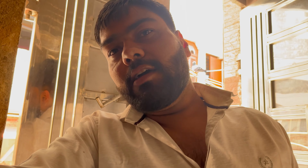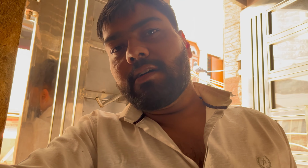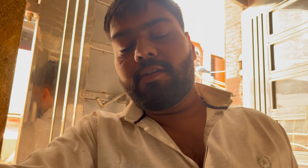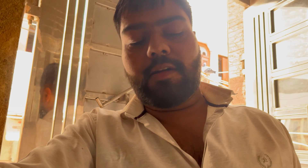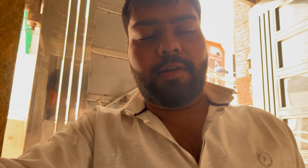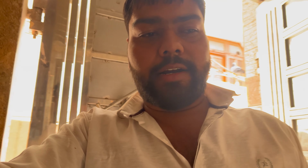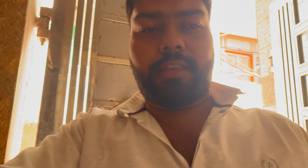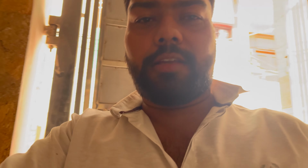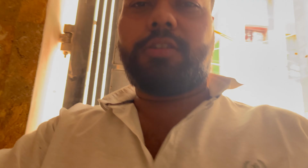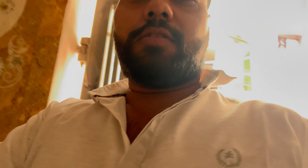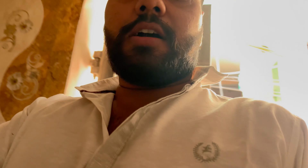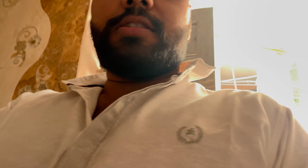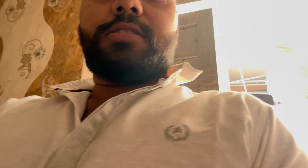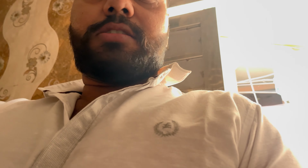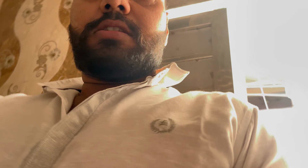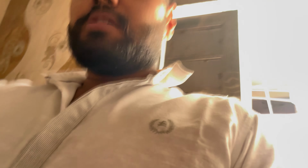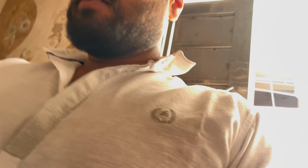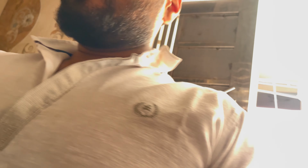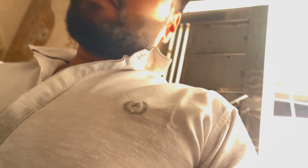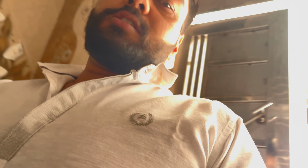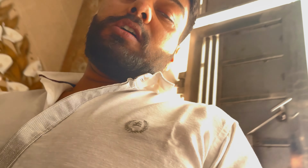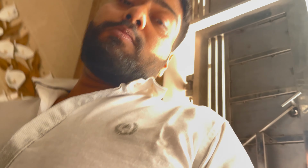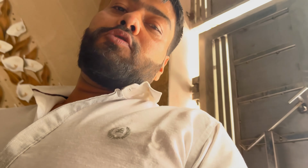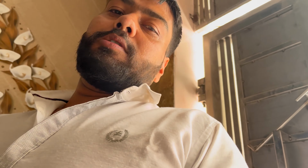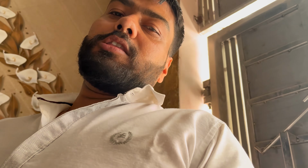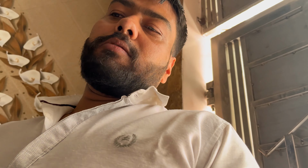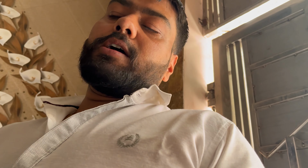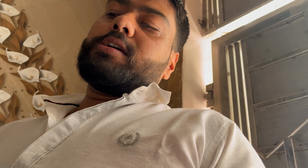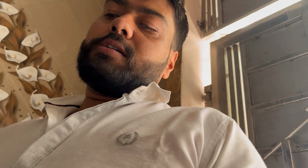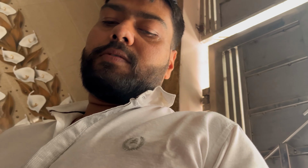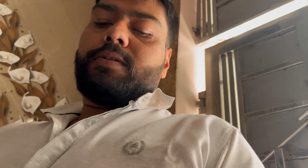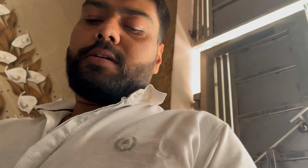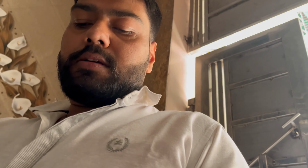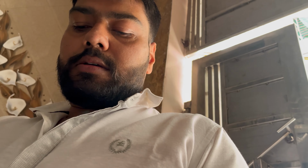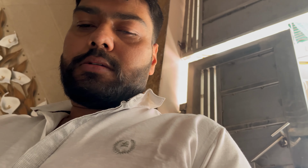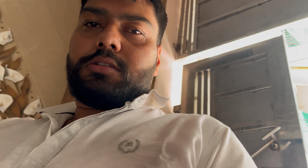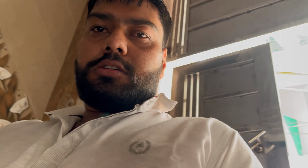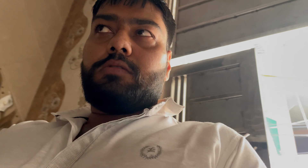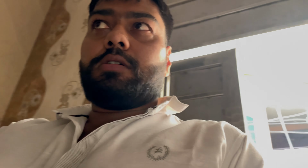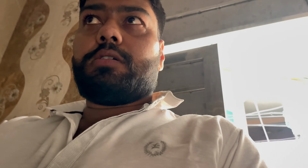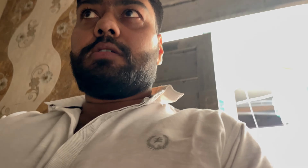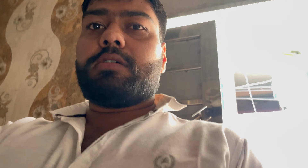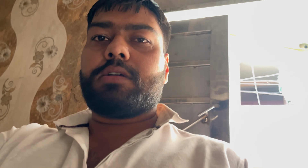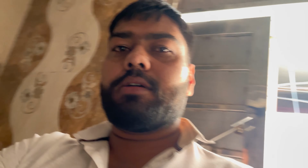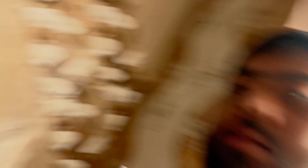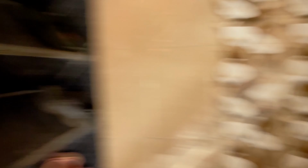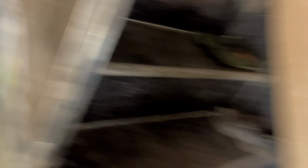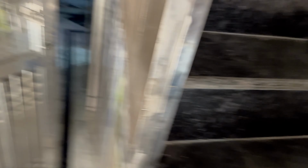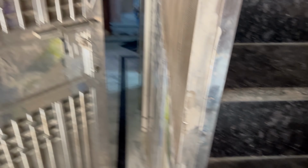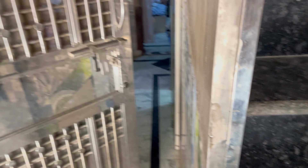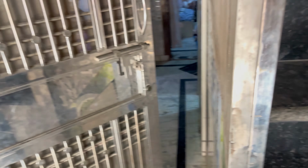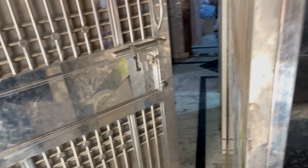और अब लेटते हैं। चलो गाइस फिर शाम को मिलते हैं भाई। चलो भाई